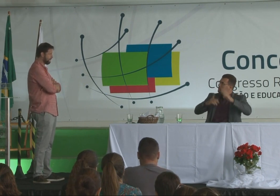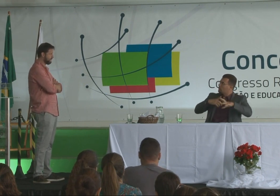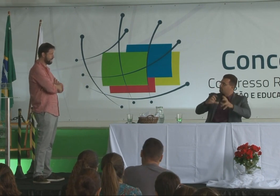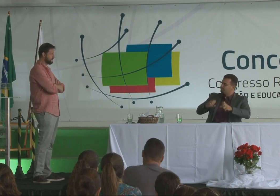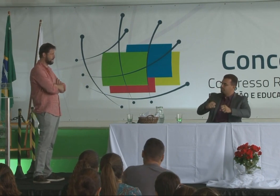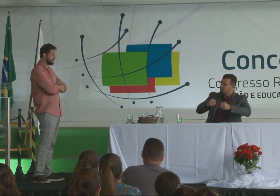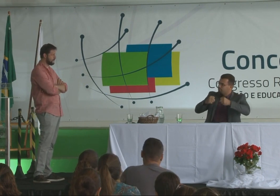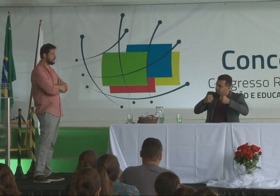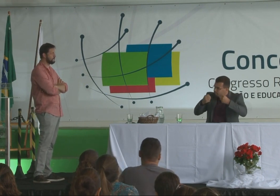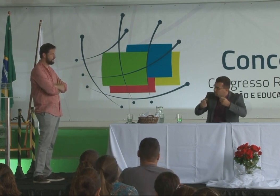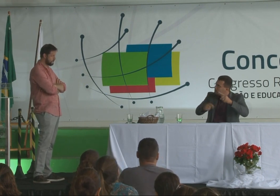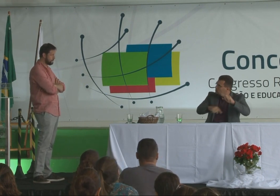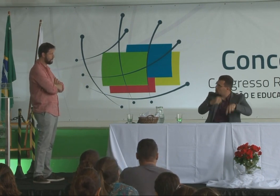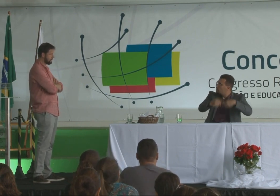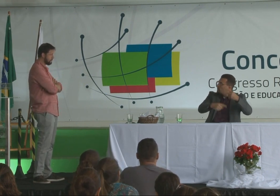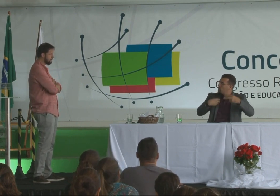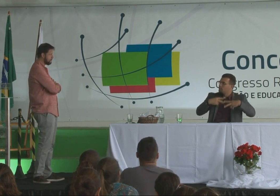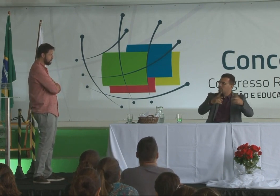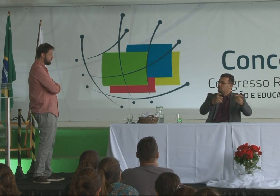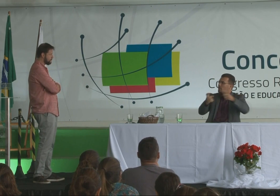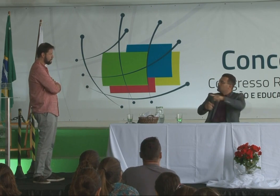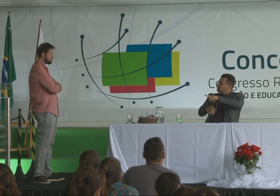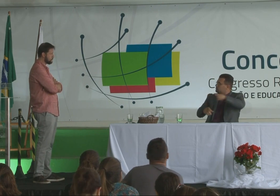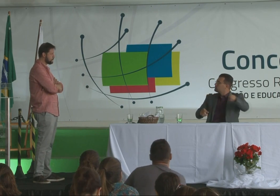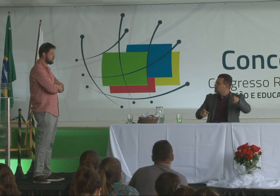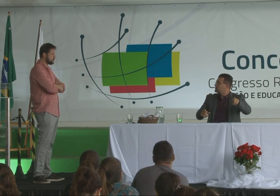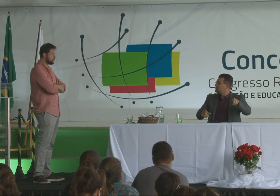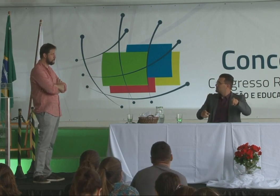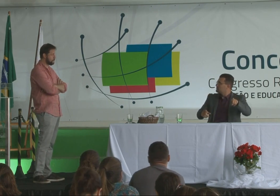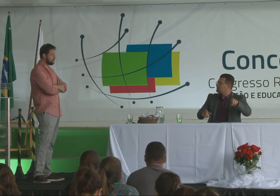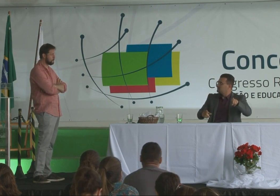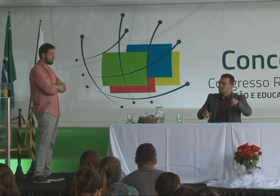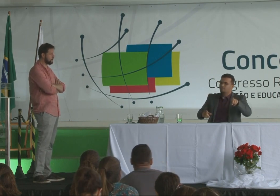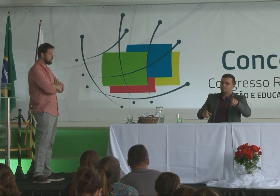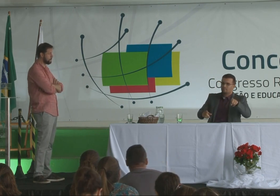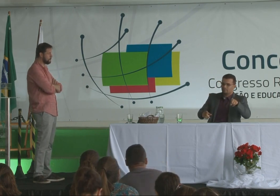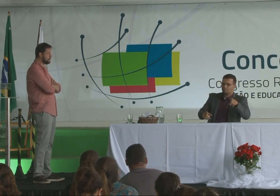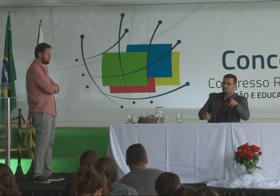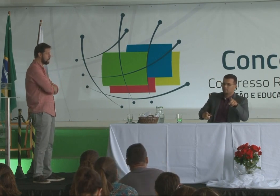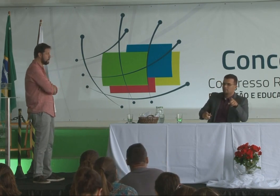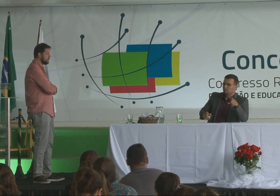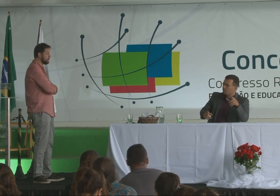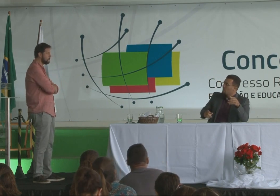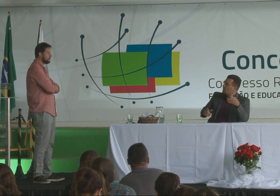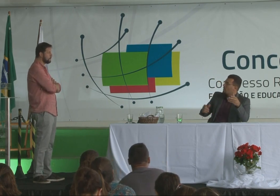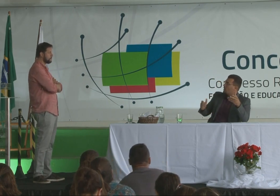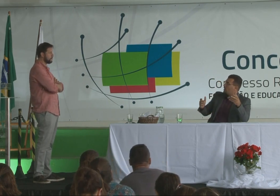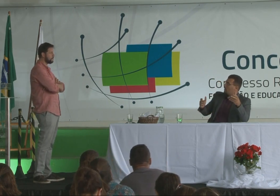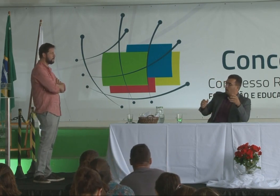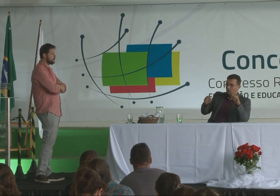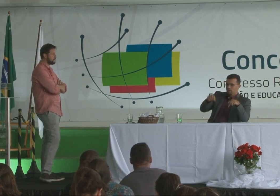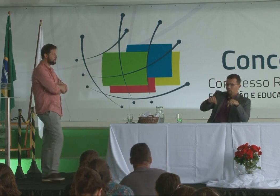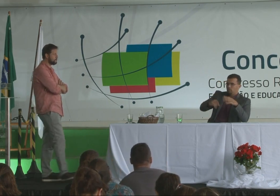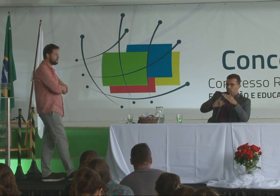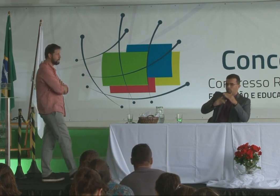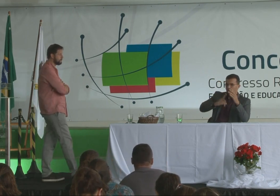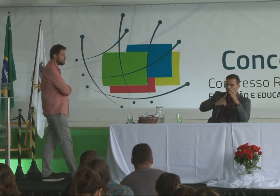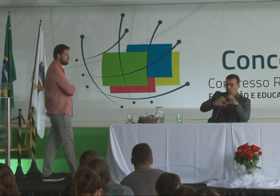Pensando nesses profissionais também. discurso. E a gente percebe também esse interesse. Enfim, aqui no Instituto.